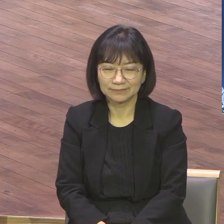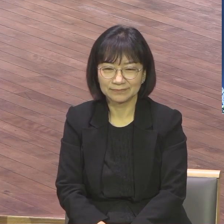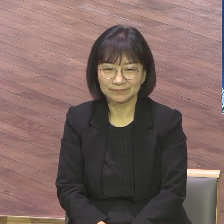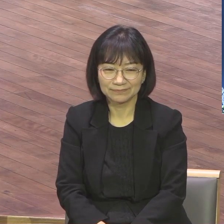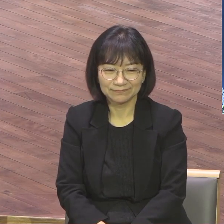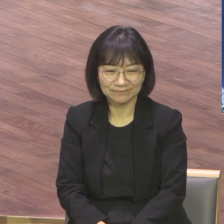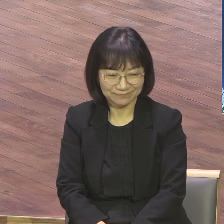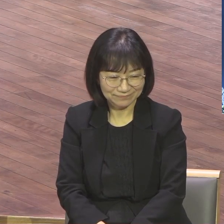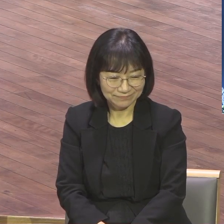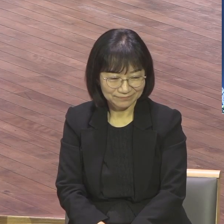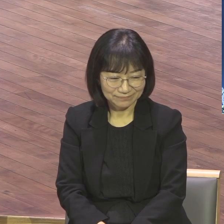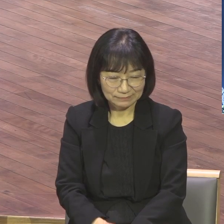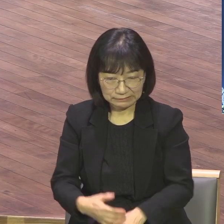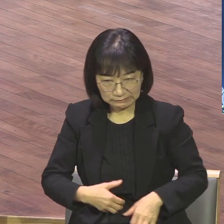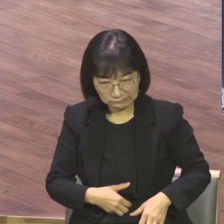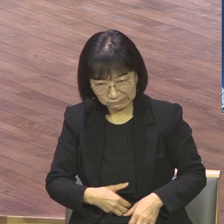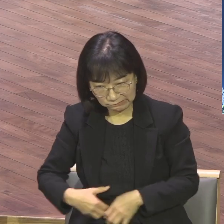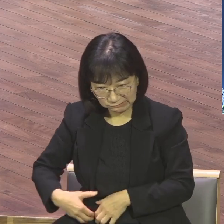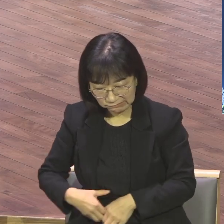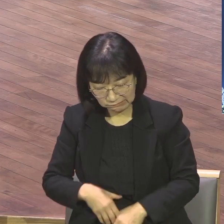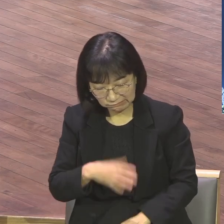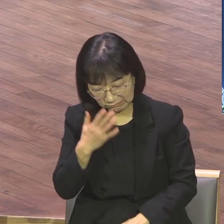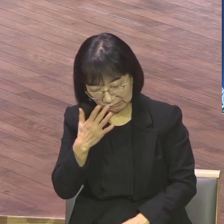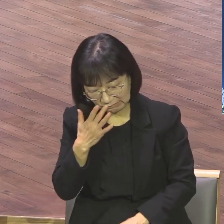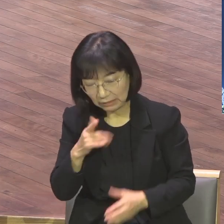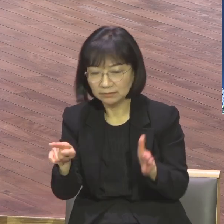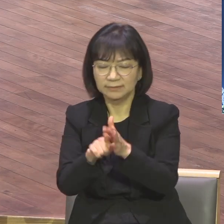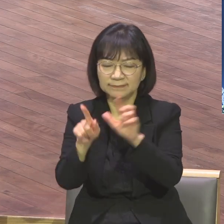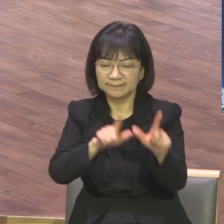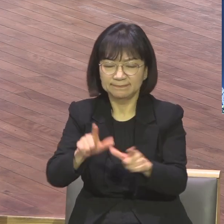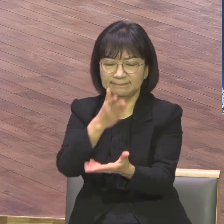이러한 신앙생활에서는 안 된다는 얘기예요.